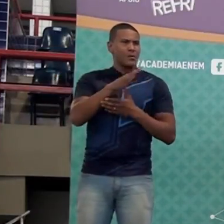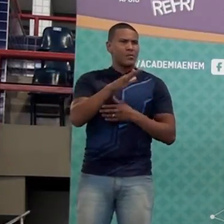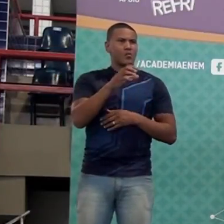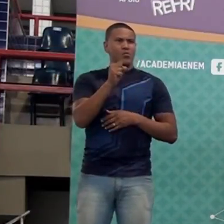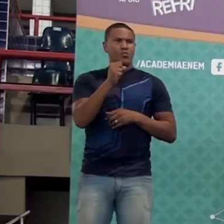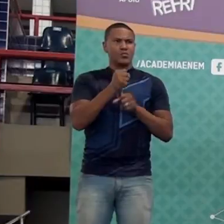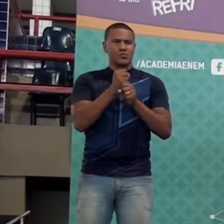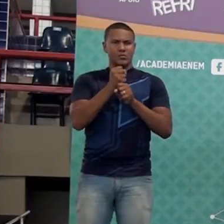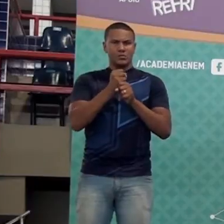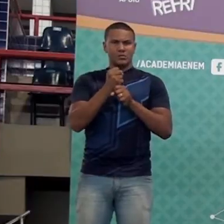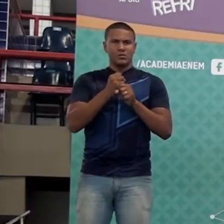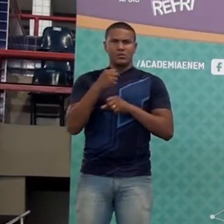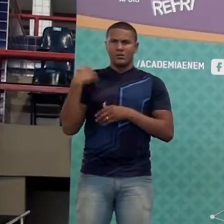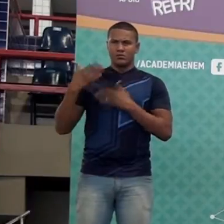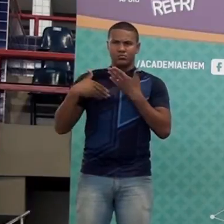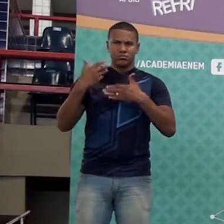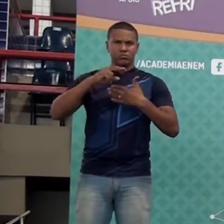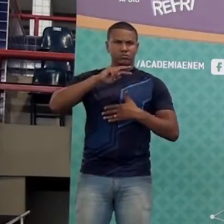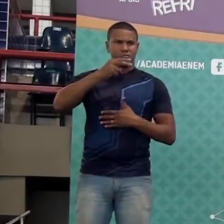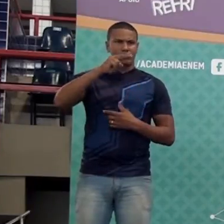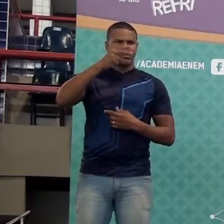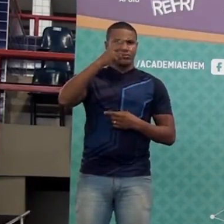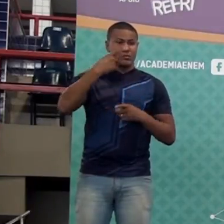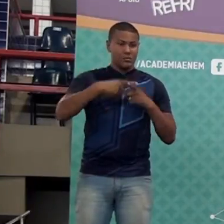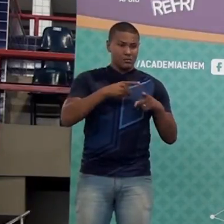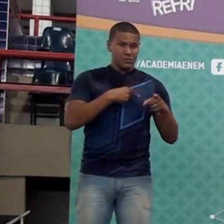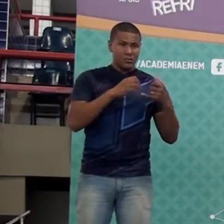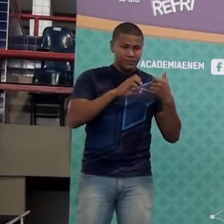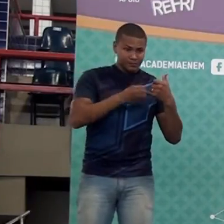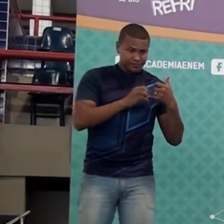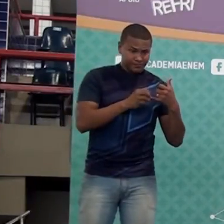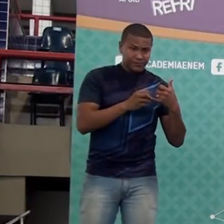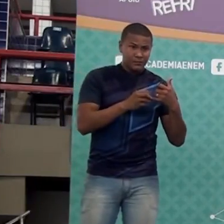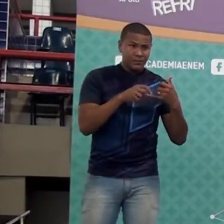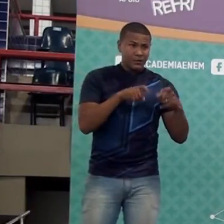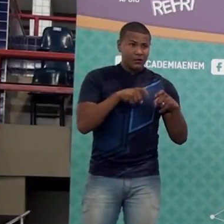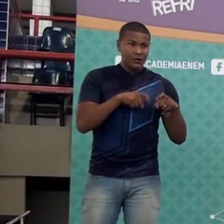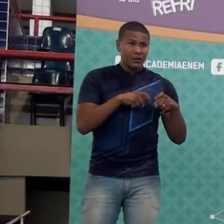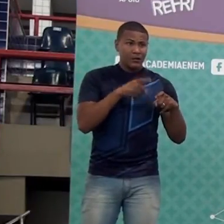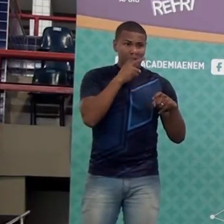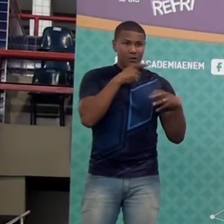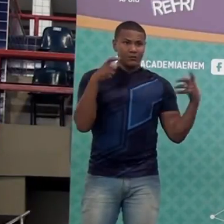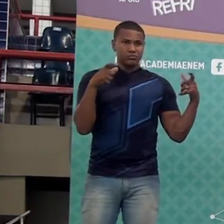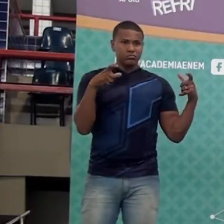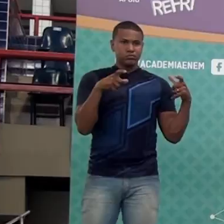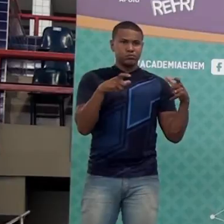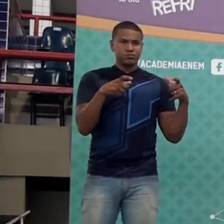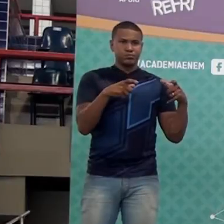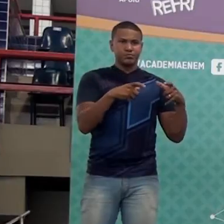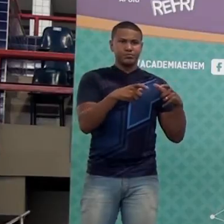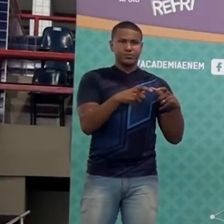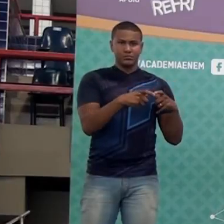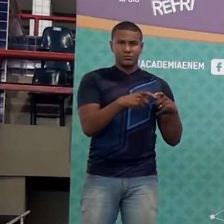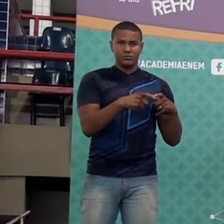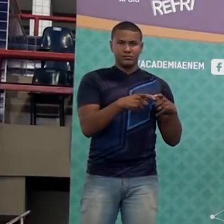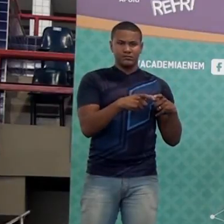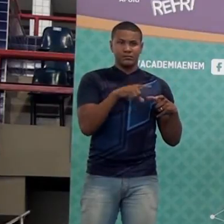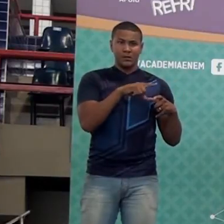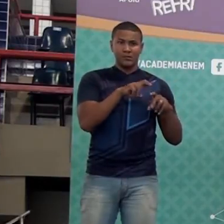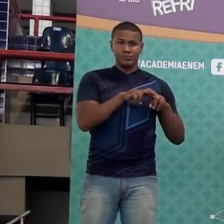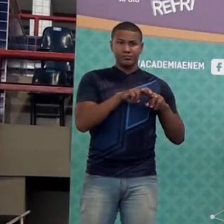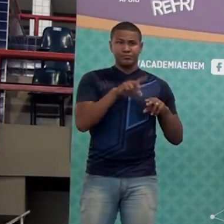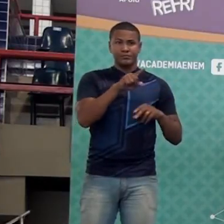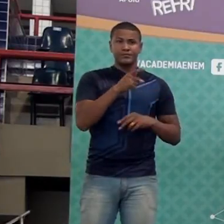na hora que o agricultor deixa de plantar feijão, tem uma menor oferta de feijão. E se você tem uma menor oferta, o